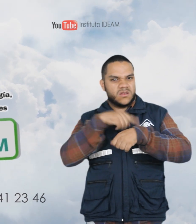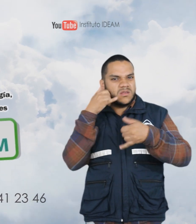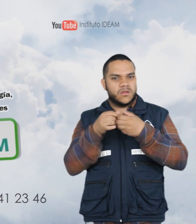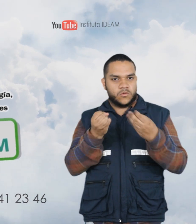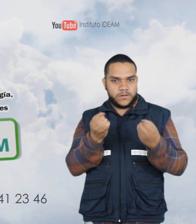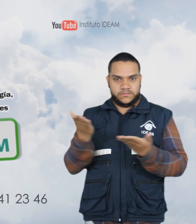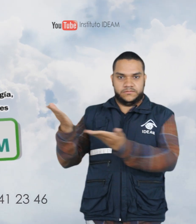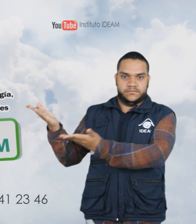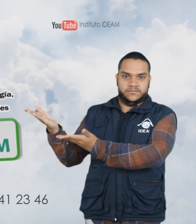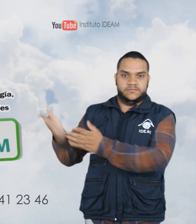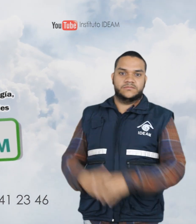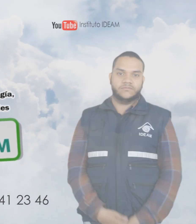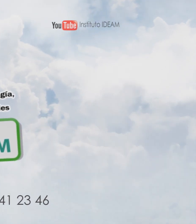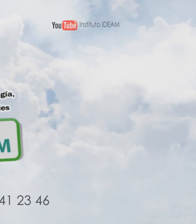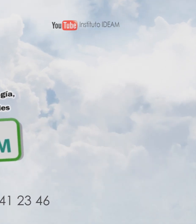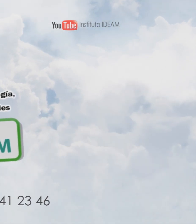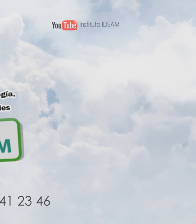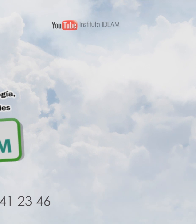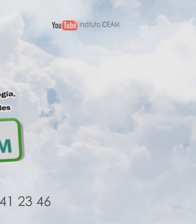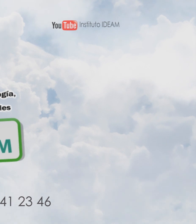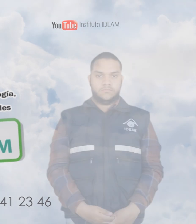horas del día.